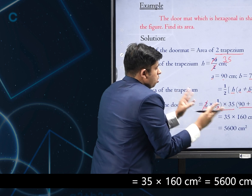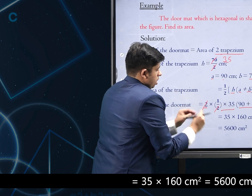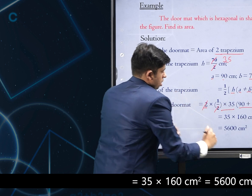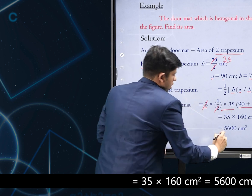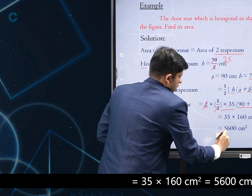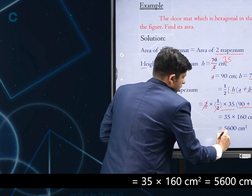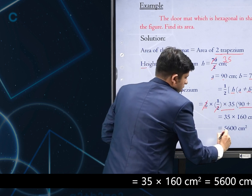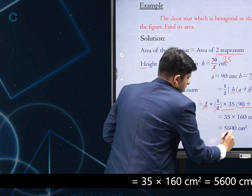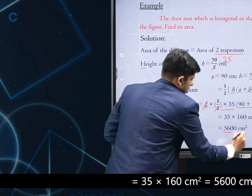స్క్వేర్.